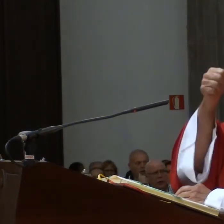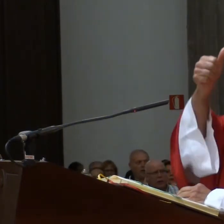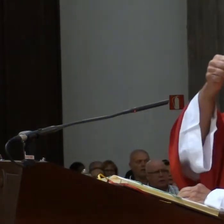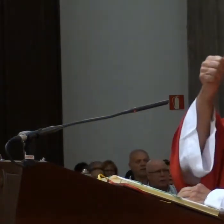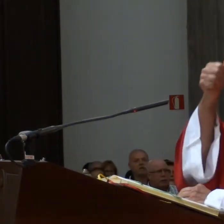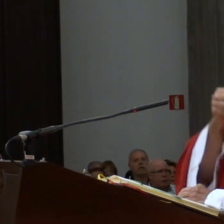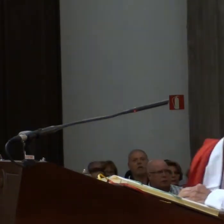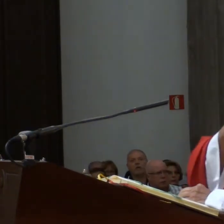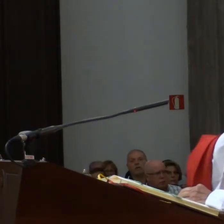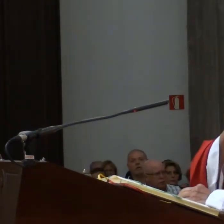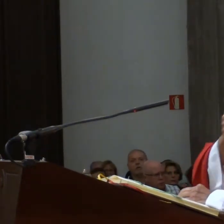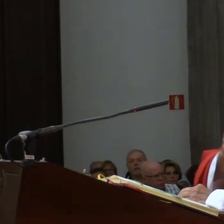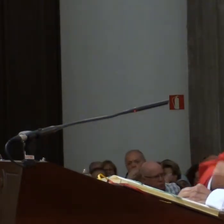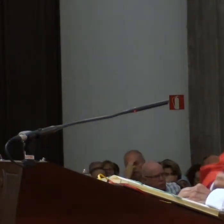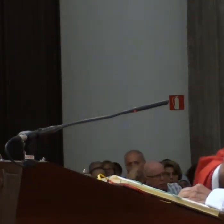Juan